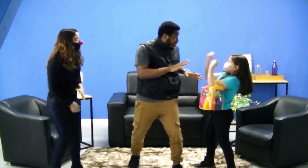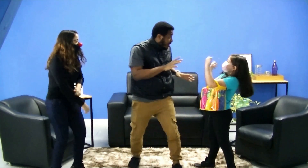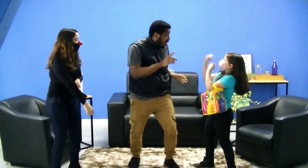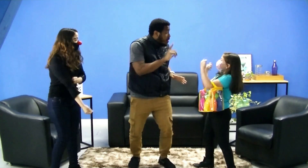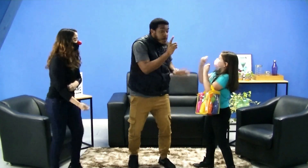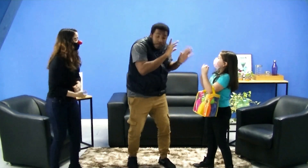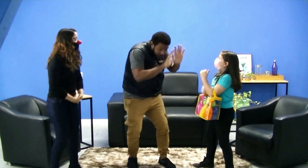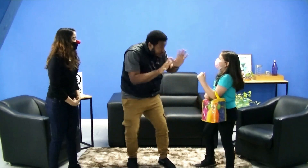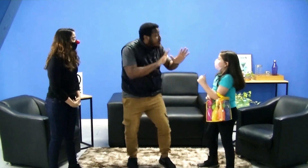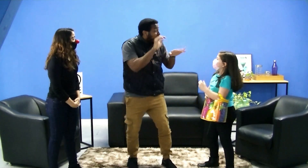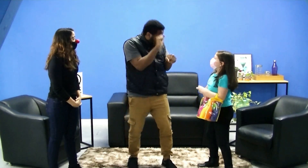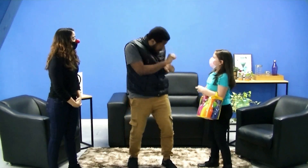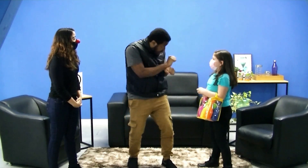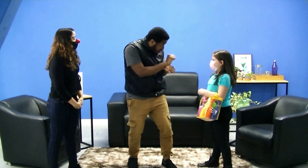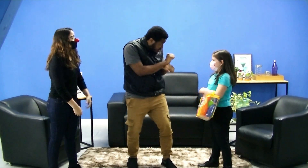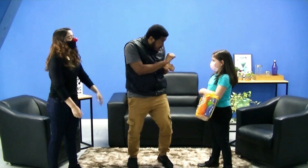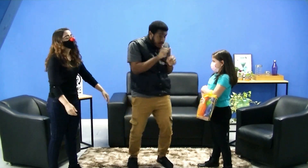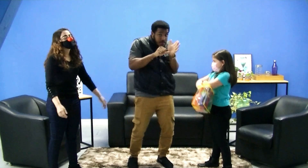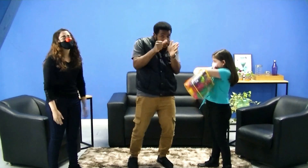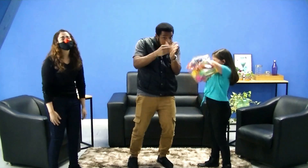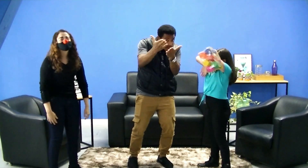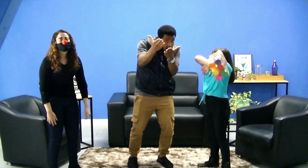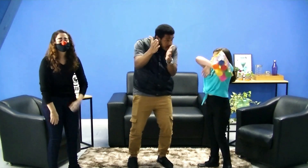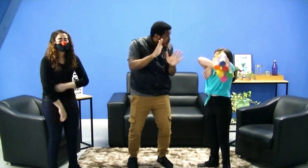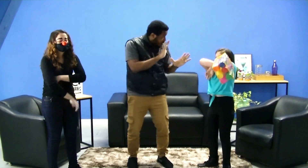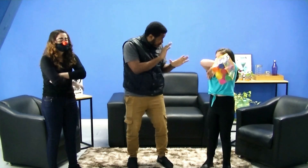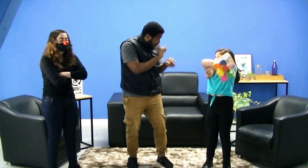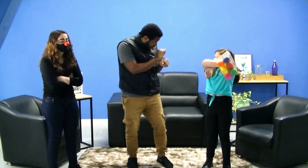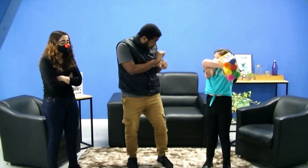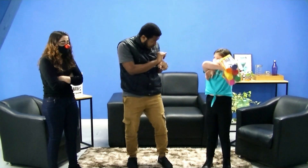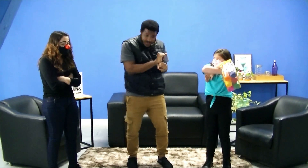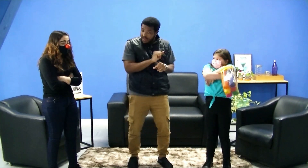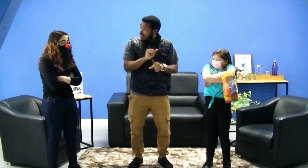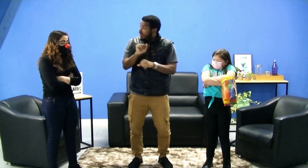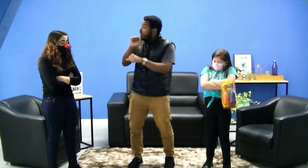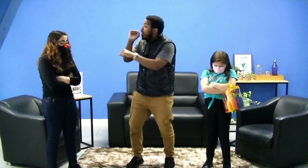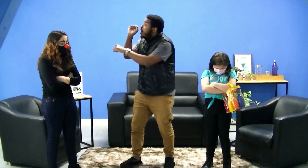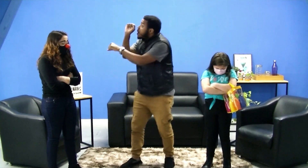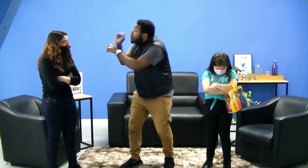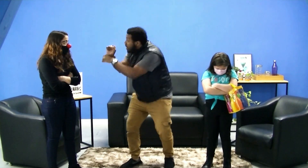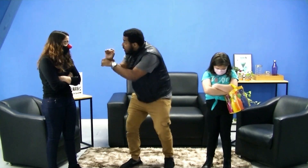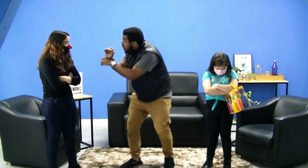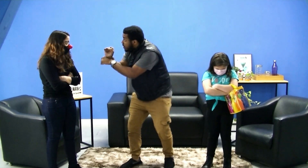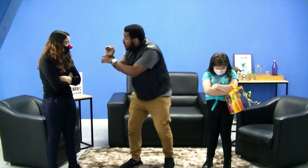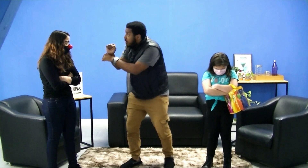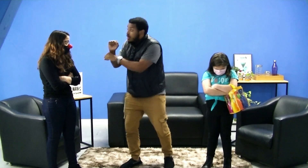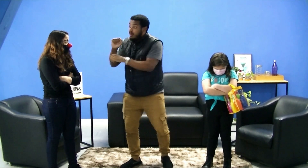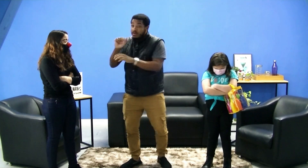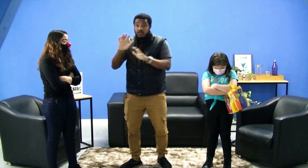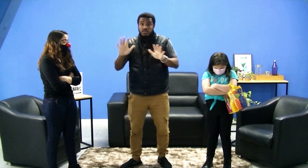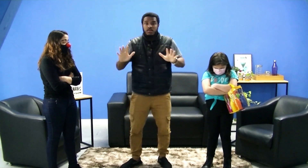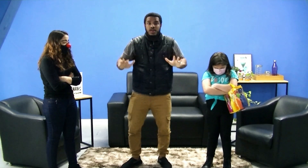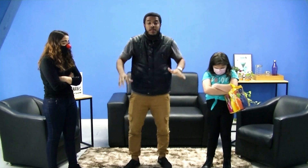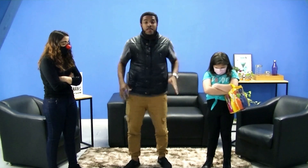Isso. Não, espera. Primeiro deixa eu finalizar o programa. Espera.